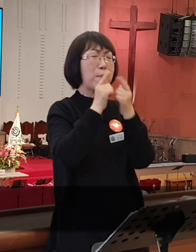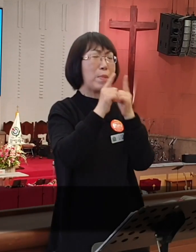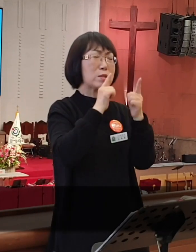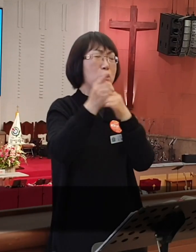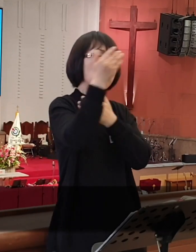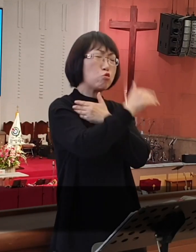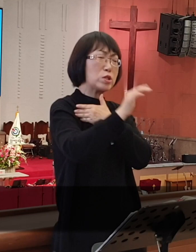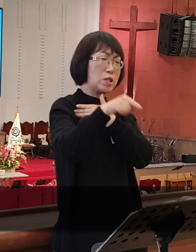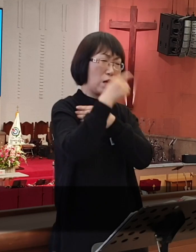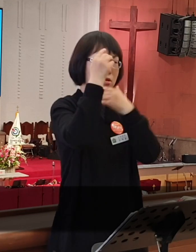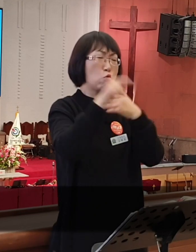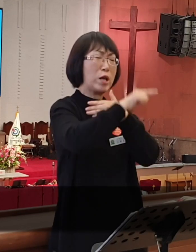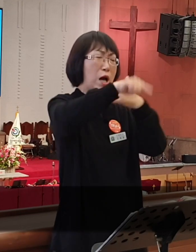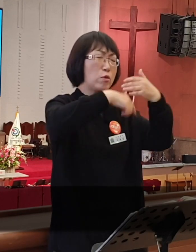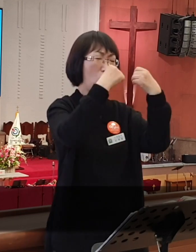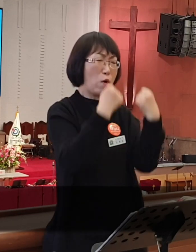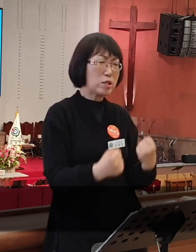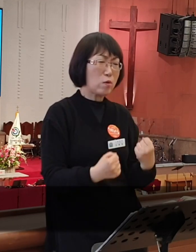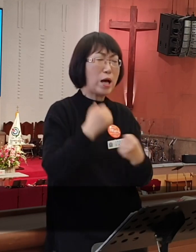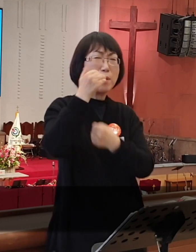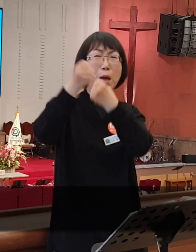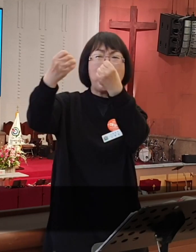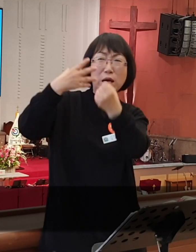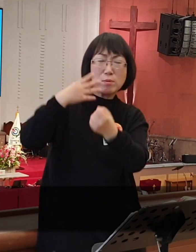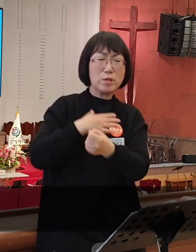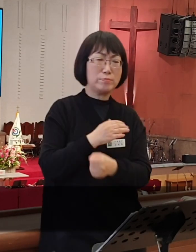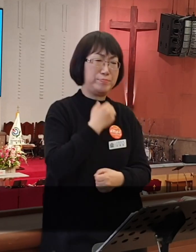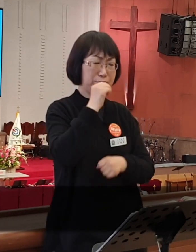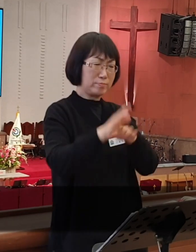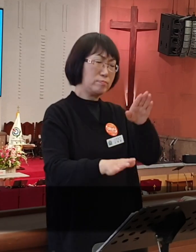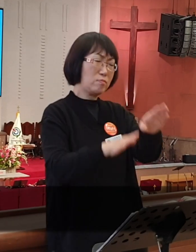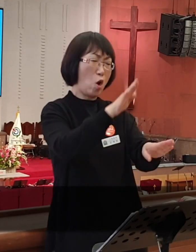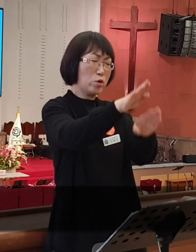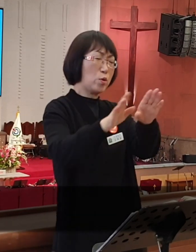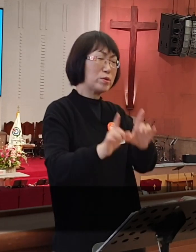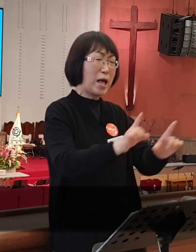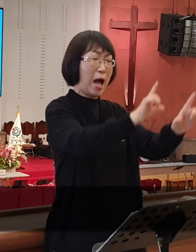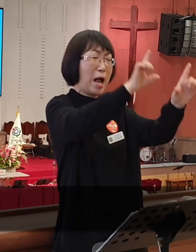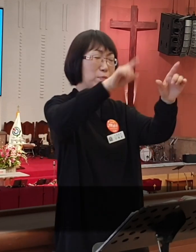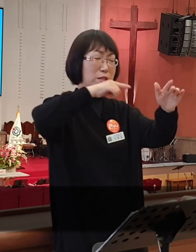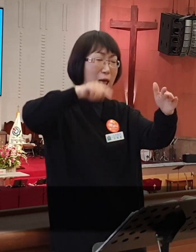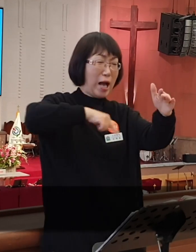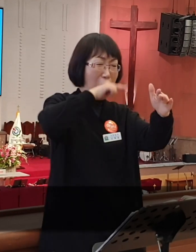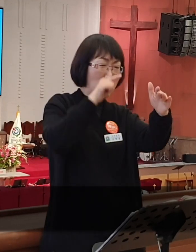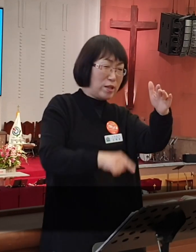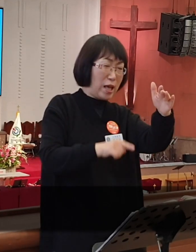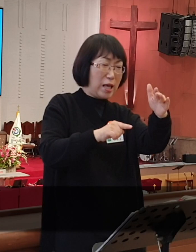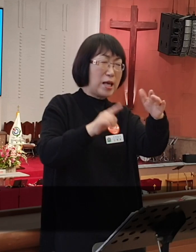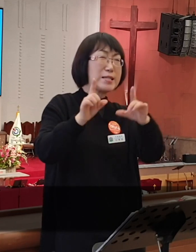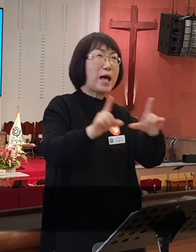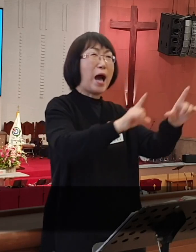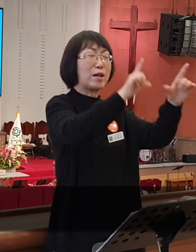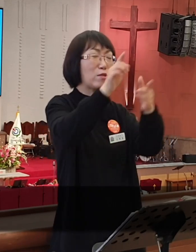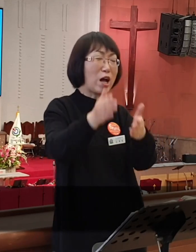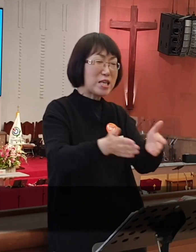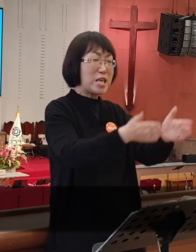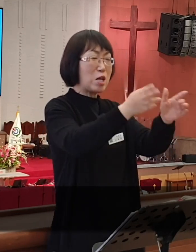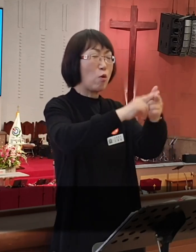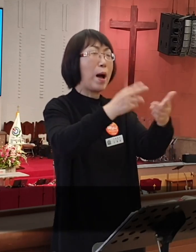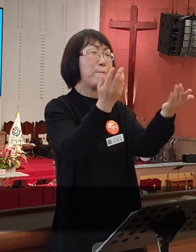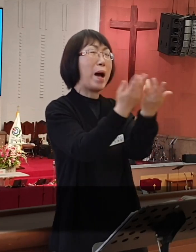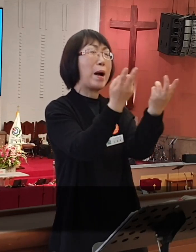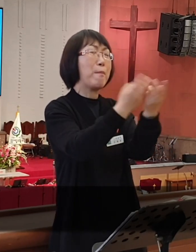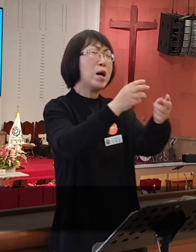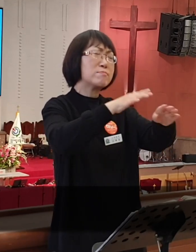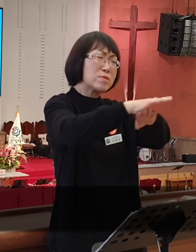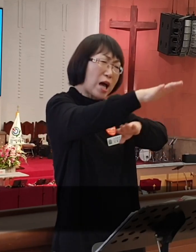우리 가운데 거하셨고 그분이 말씀하셨고 그분이 걸으셨고 그분의 삶이 우리 가운데, 그분의 살았던 그 길들과 그